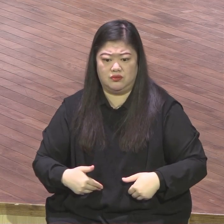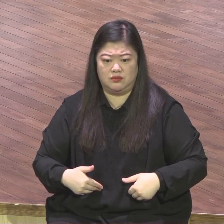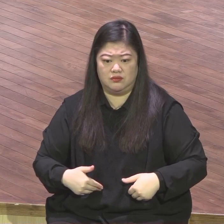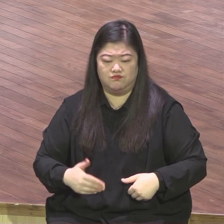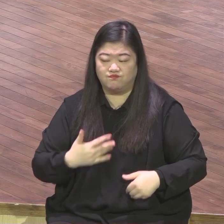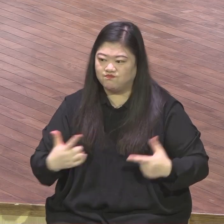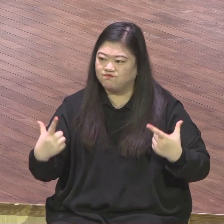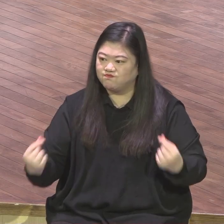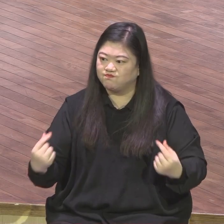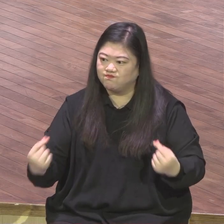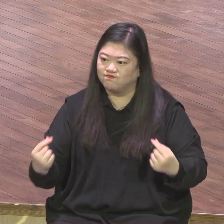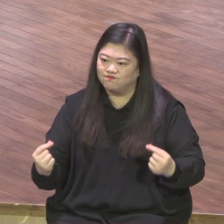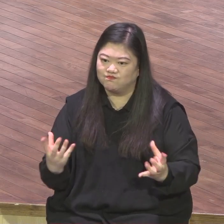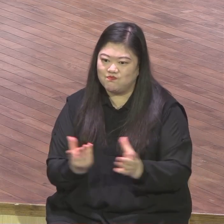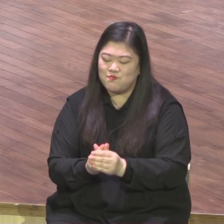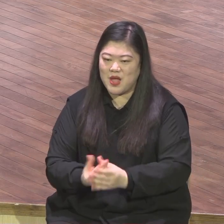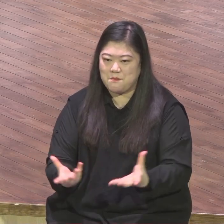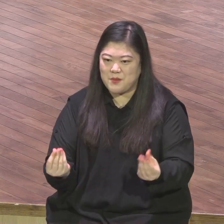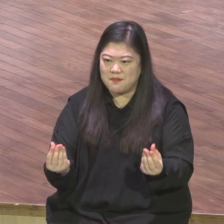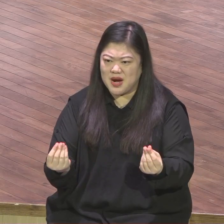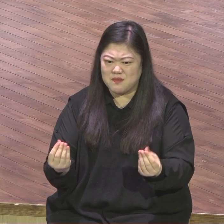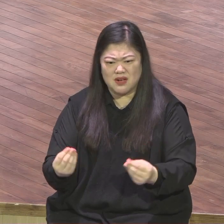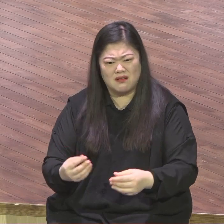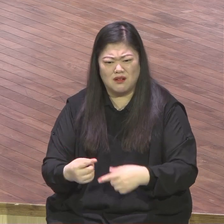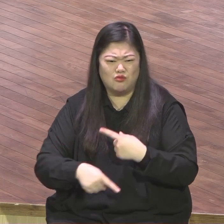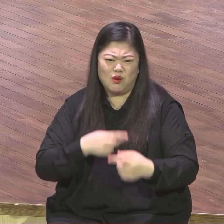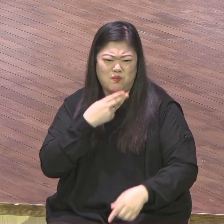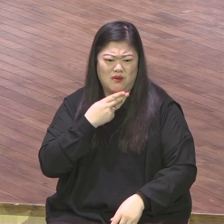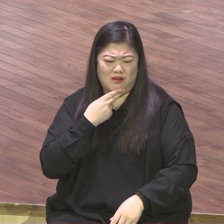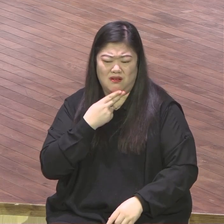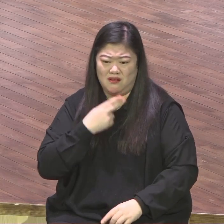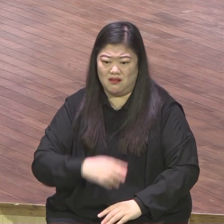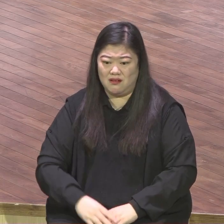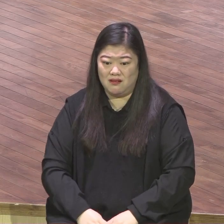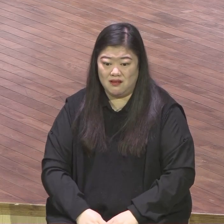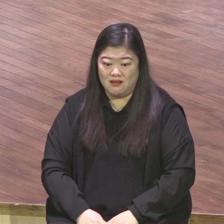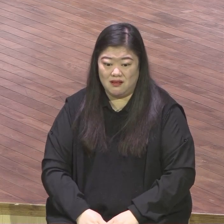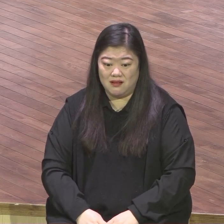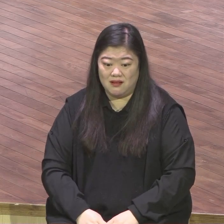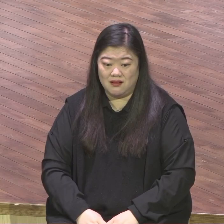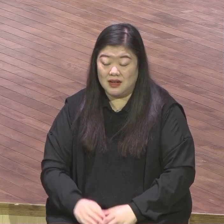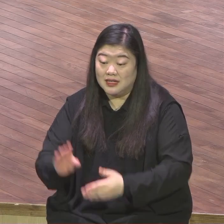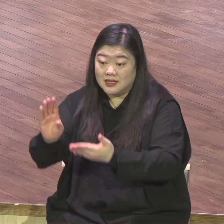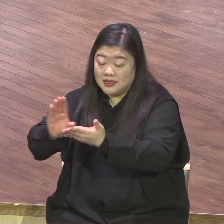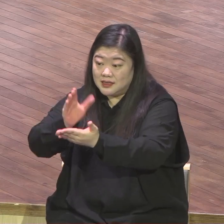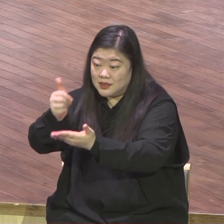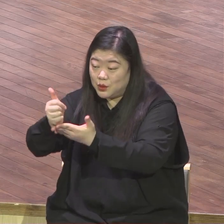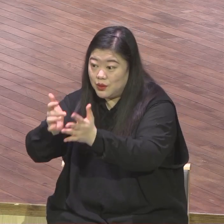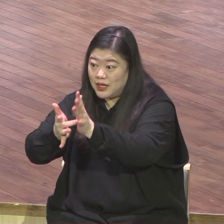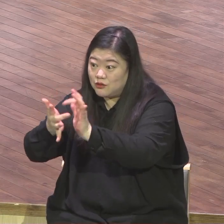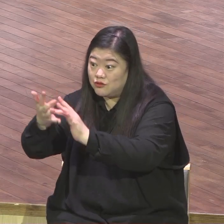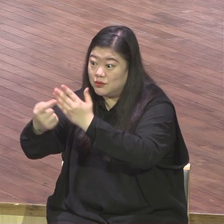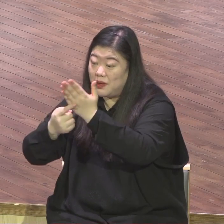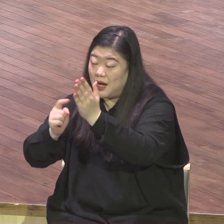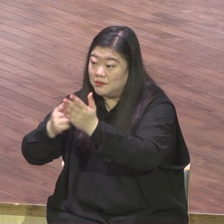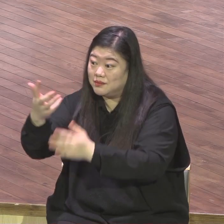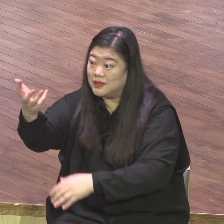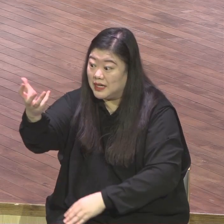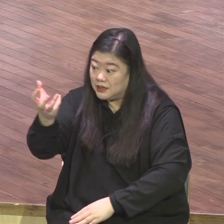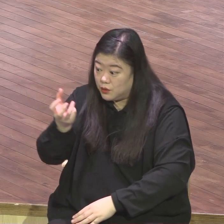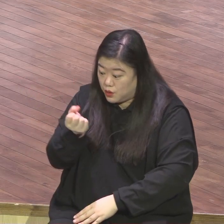없습니다. 특별히 사도 바울은 본문 내용을 통해서 그리스도의 예수의 마음이 오직